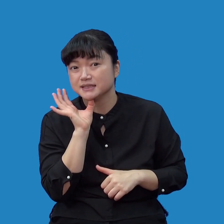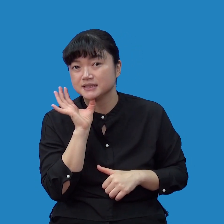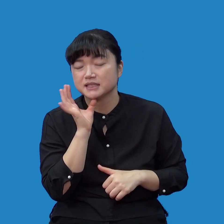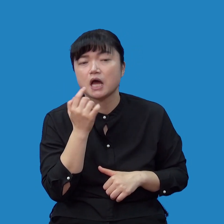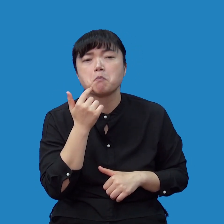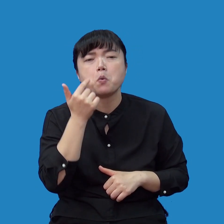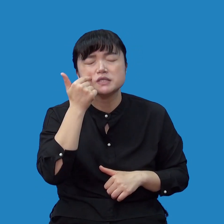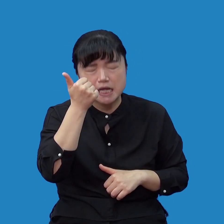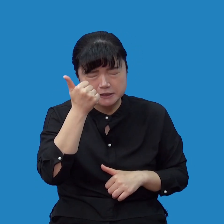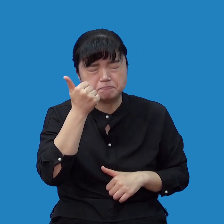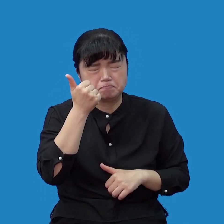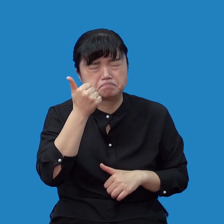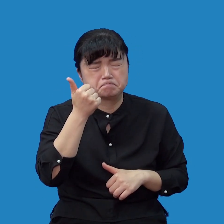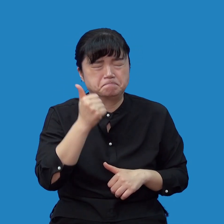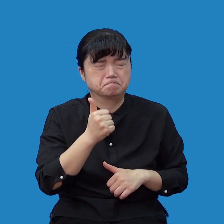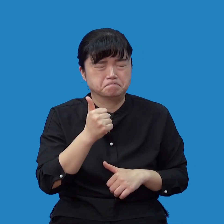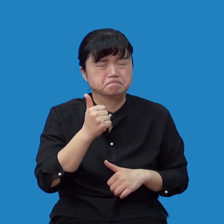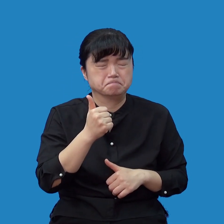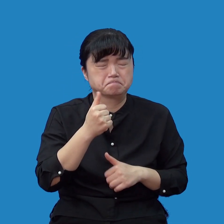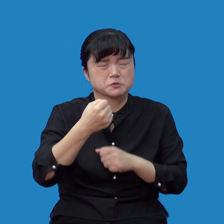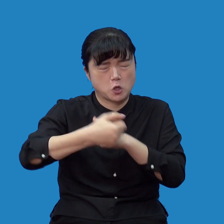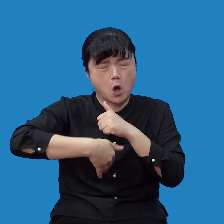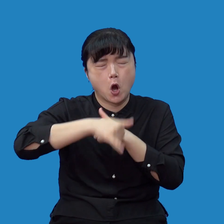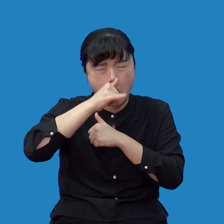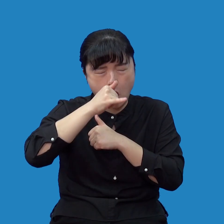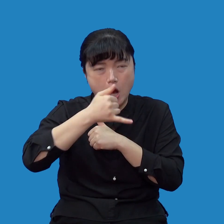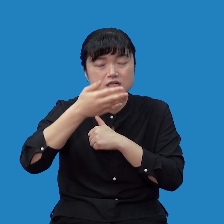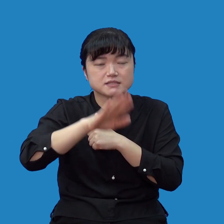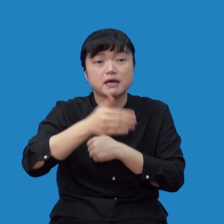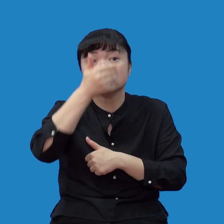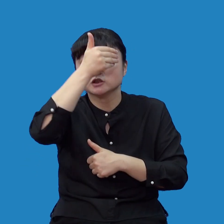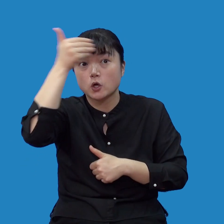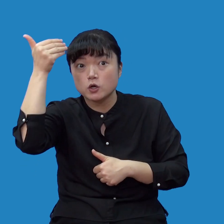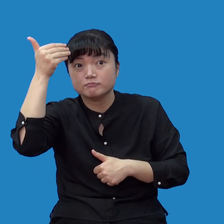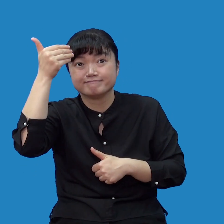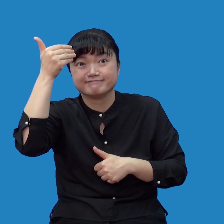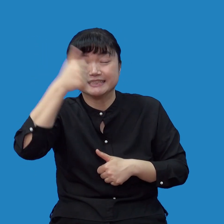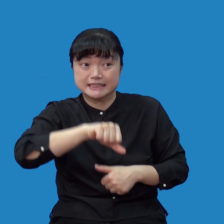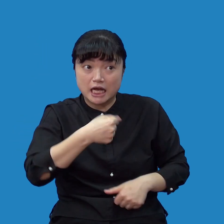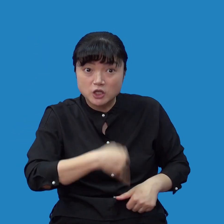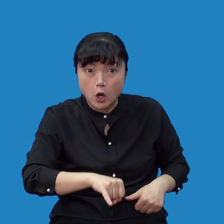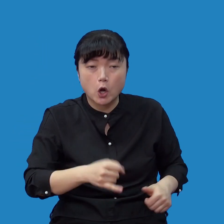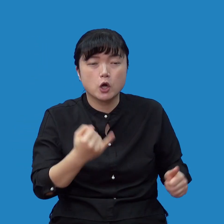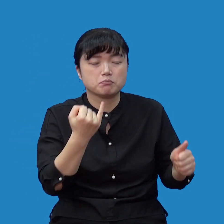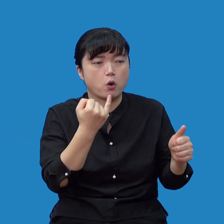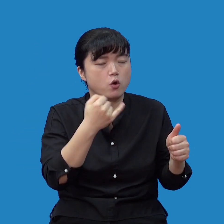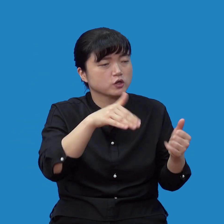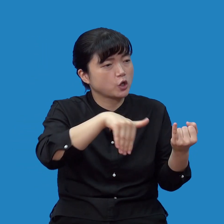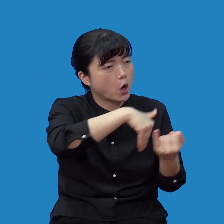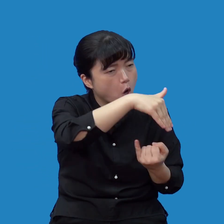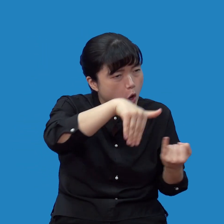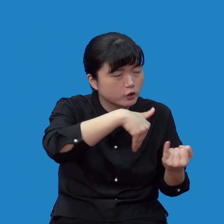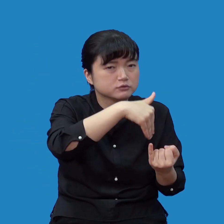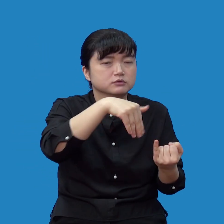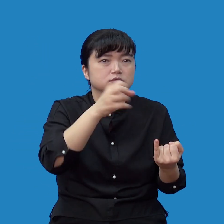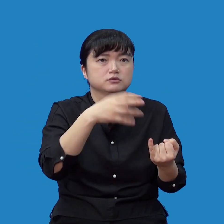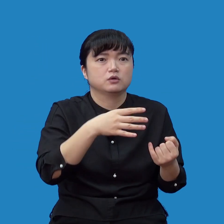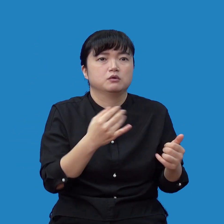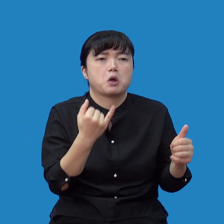큰 영향을 끼친다고 나옵니다. 그런데 젊은 세대는 싱글이든지 아니면 결혼한 가정이든지